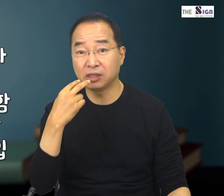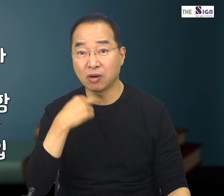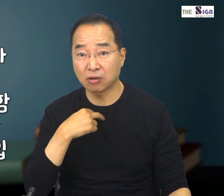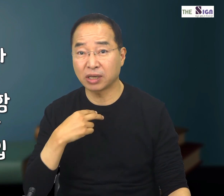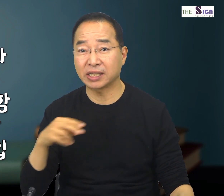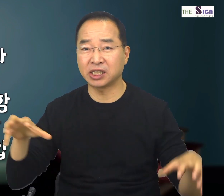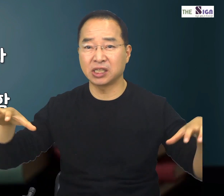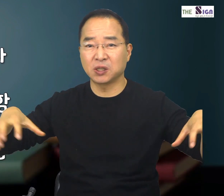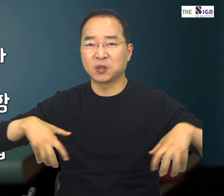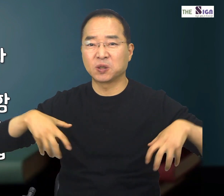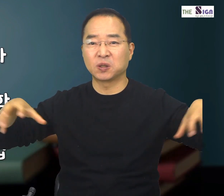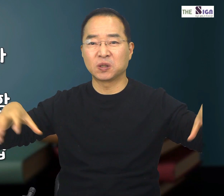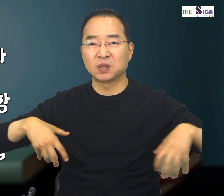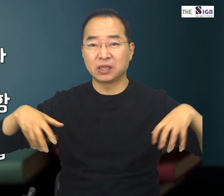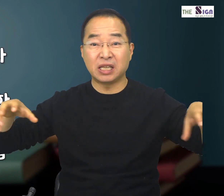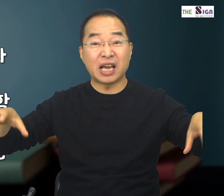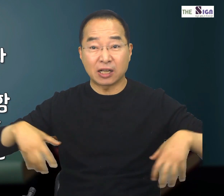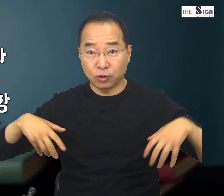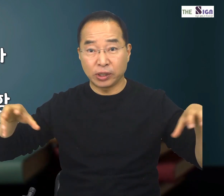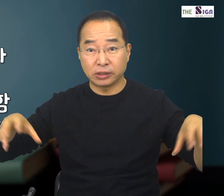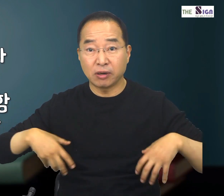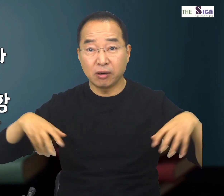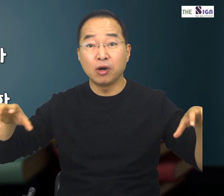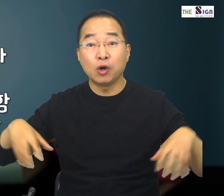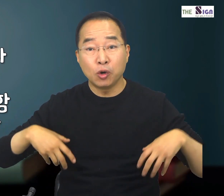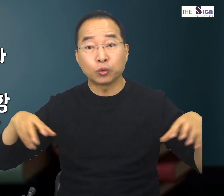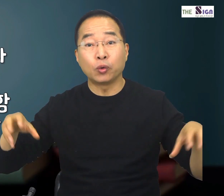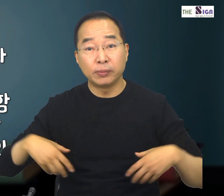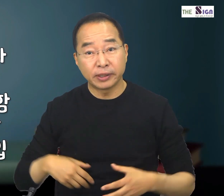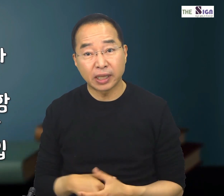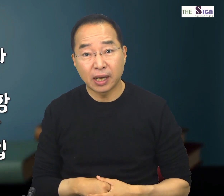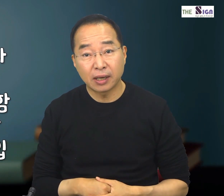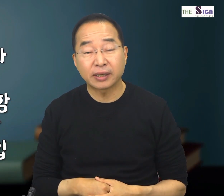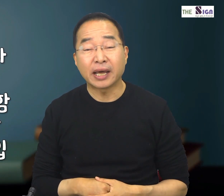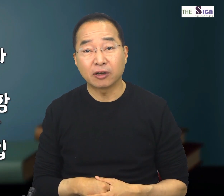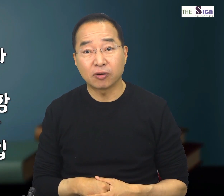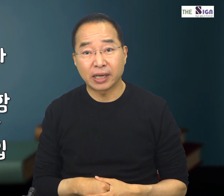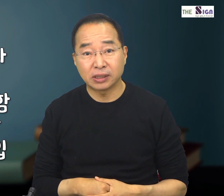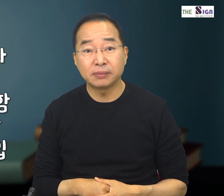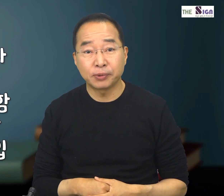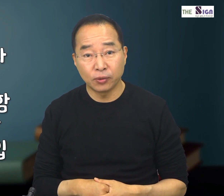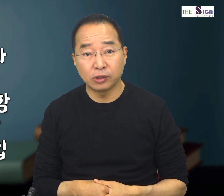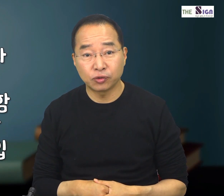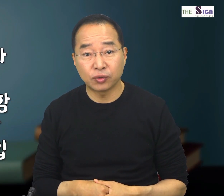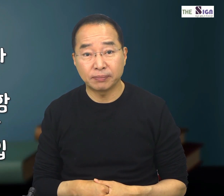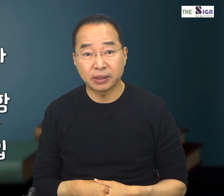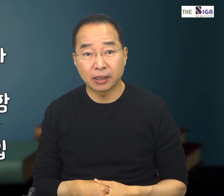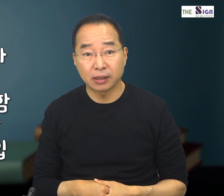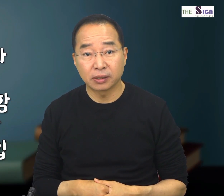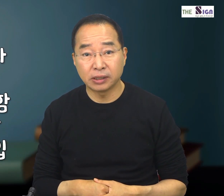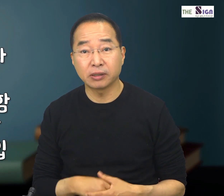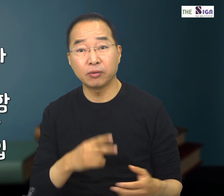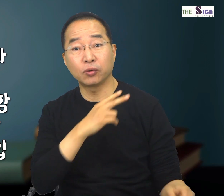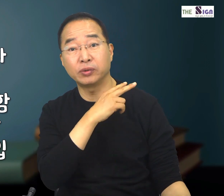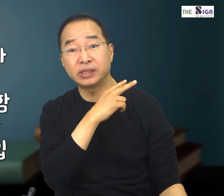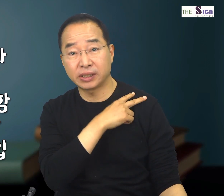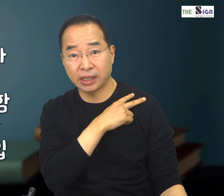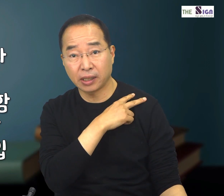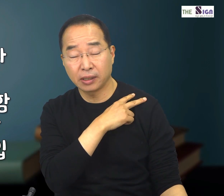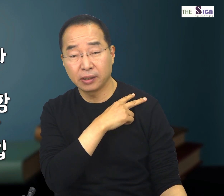이거하고 같이 양쪽에서 돈을 번다 라는 것까지 표현해 주기도 합니다. 그래서 요건 직책.